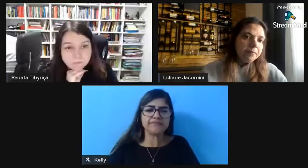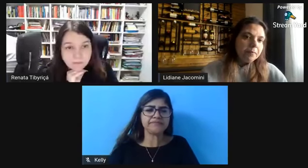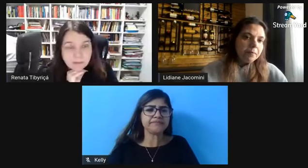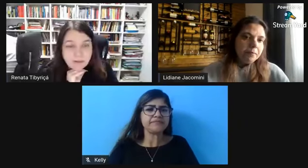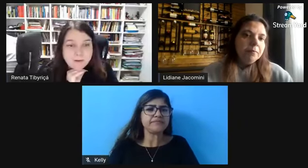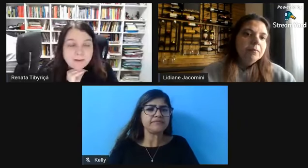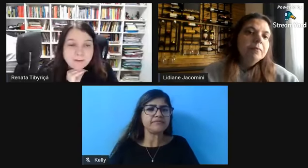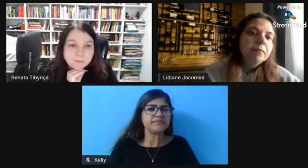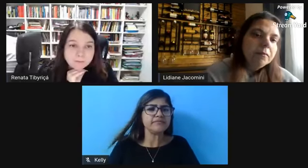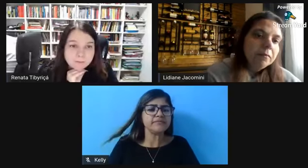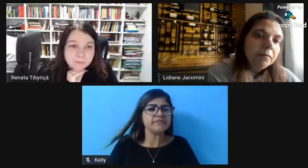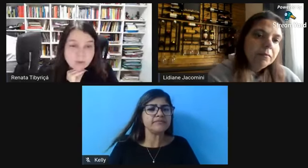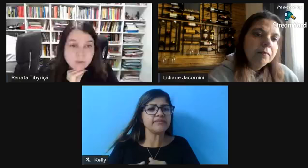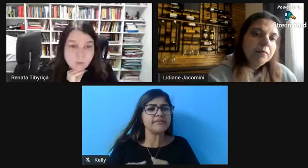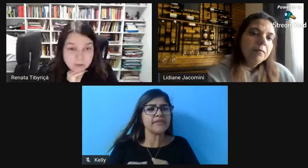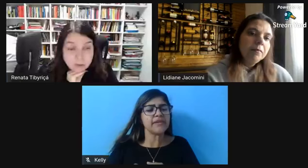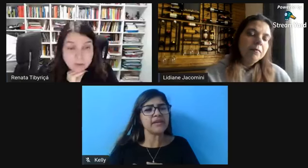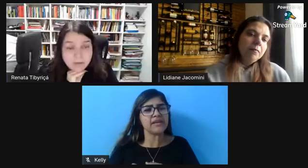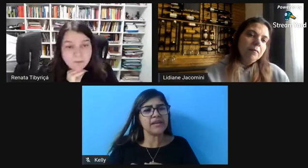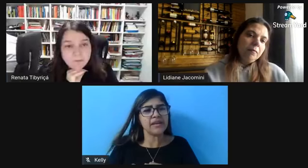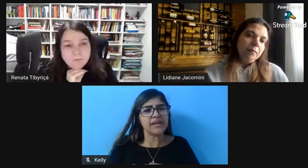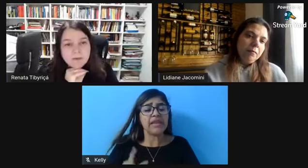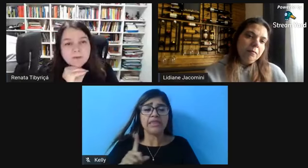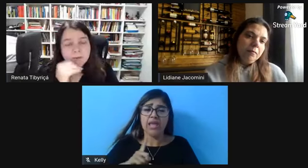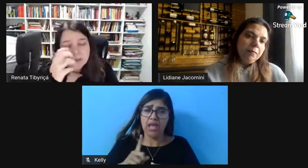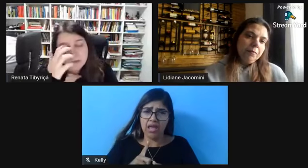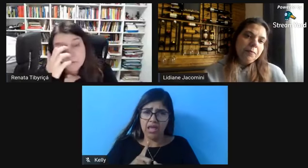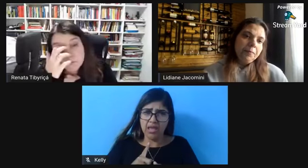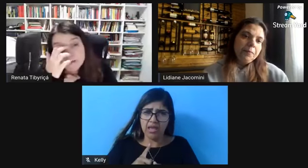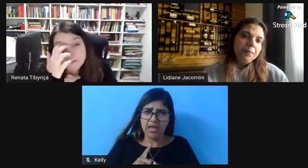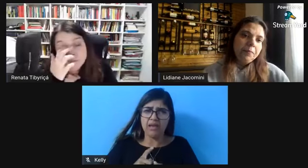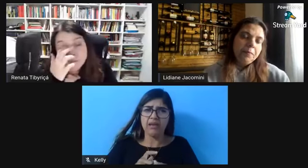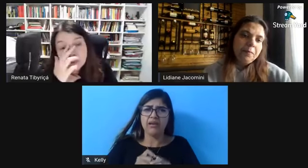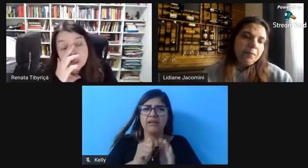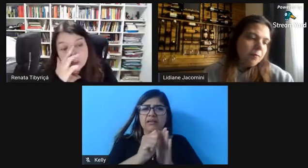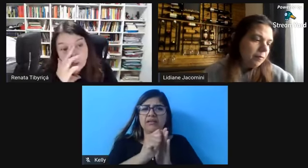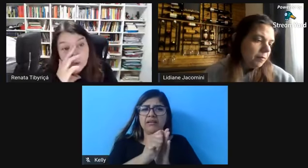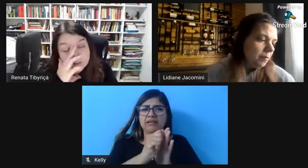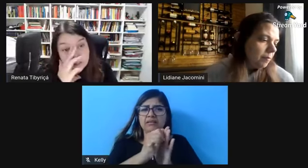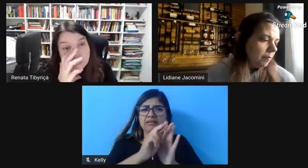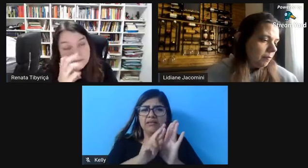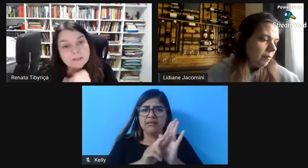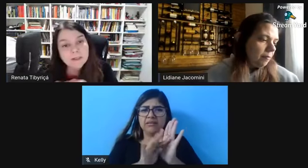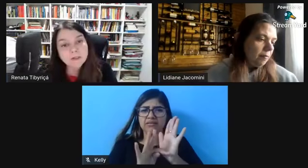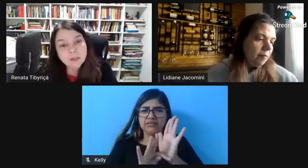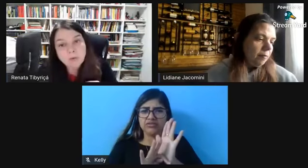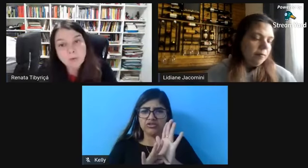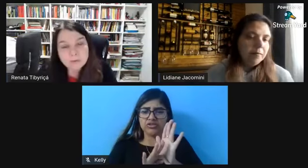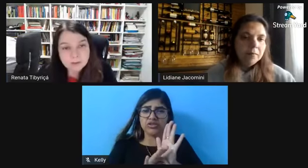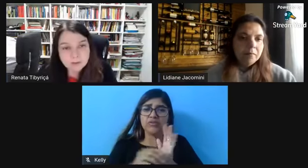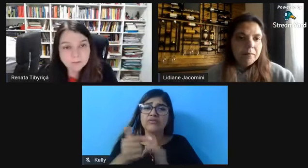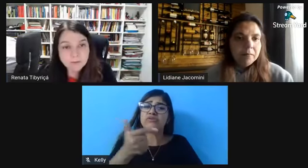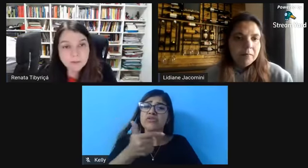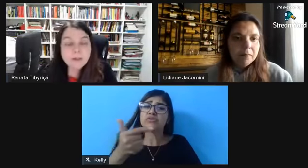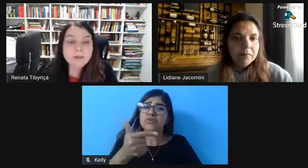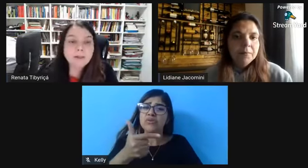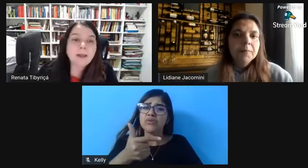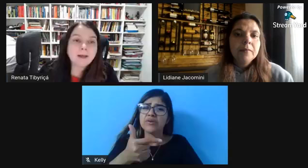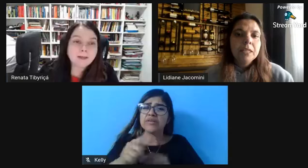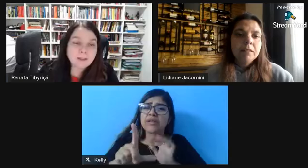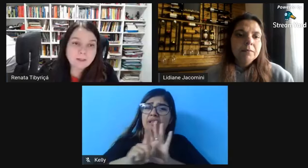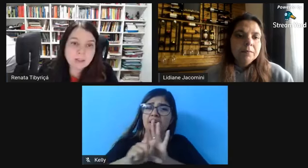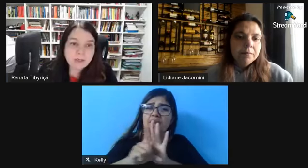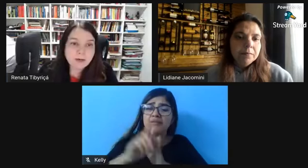filho. Existe um artigo, se não me engano, o número é 22 da Lei Brasileira de Inclusão,